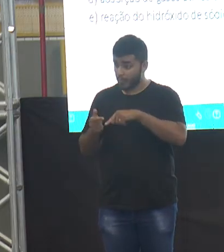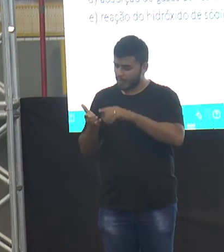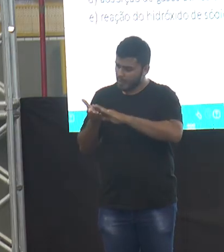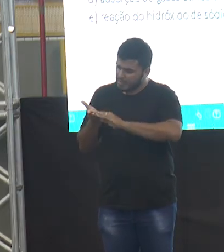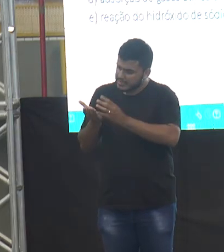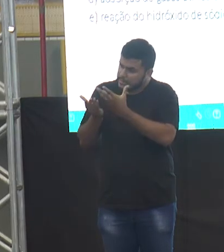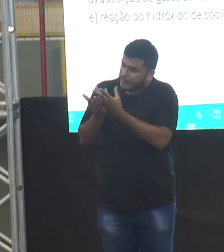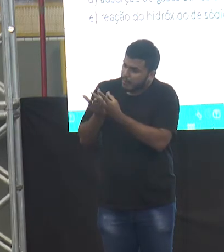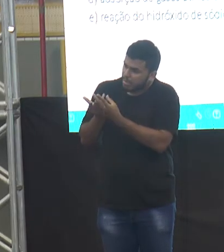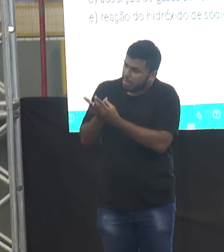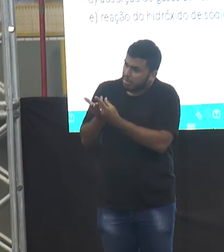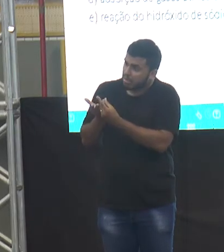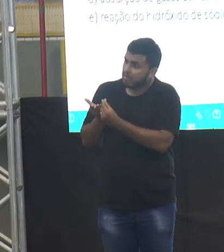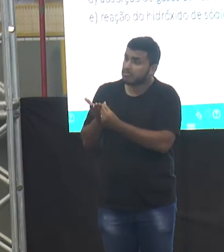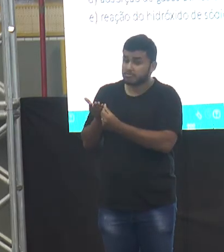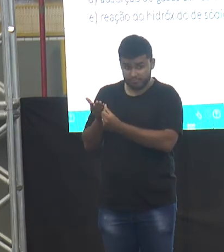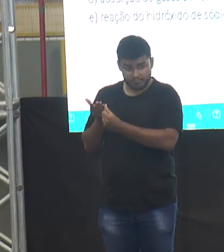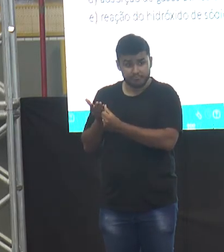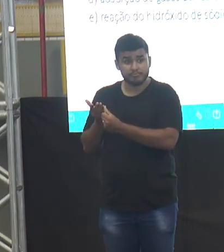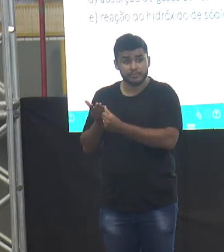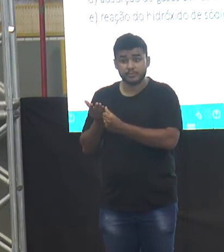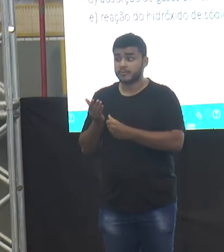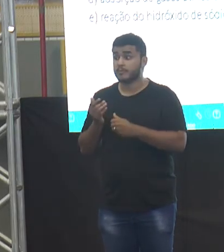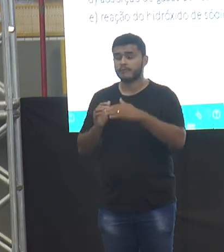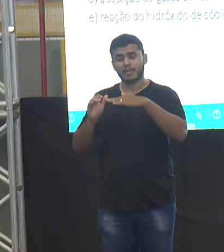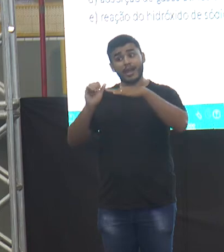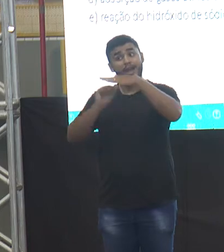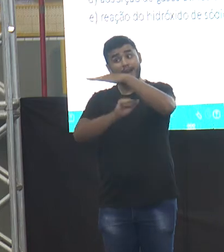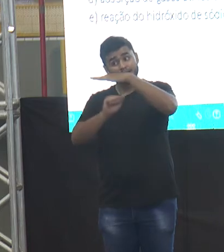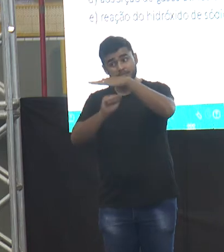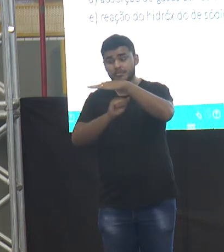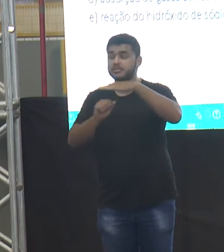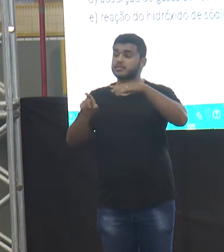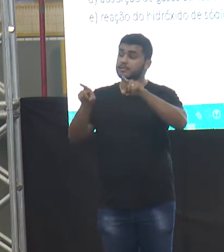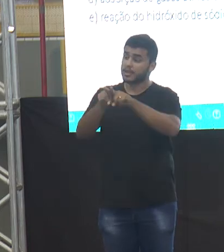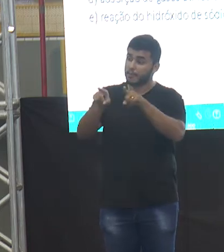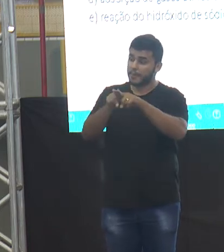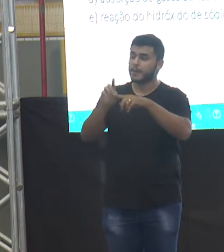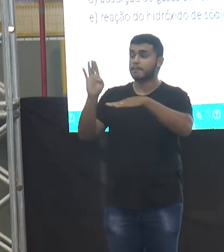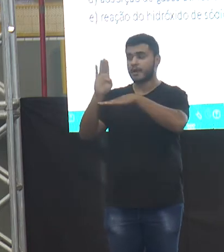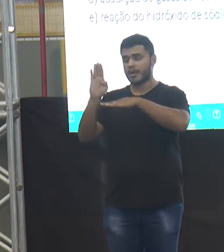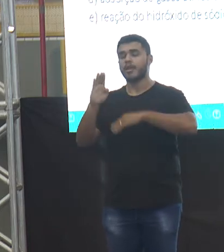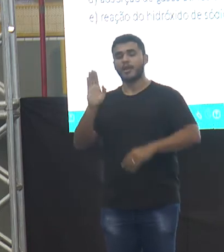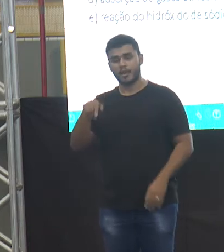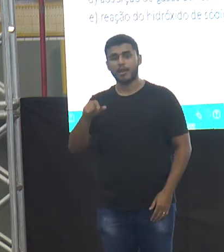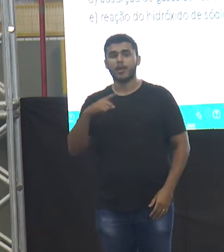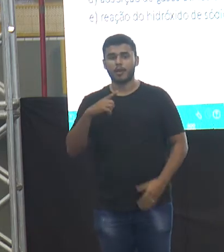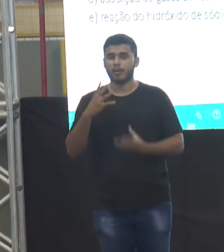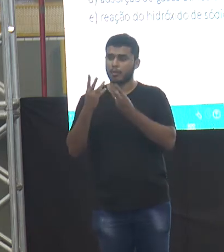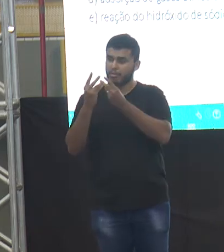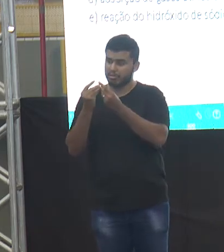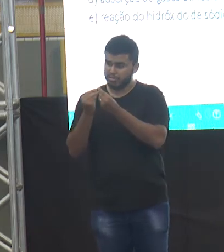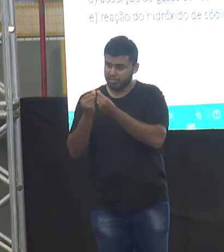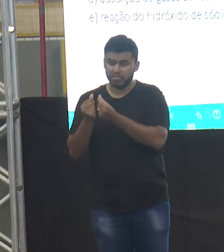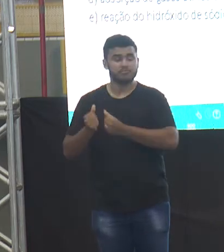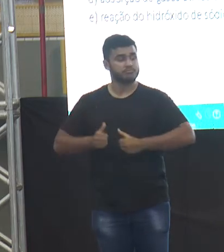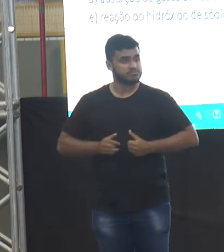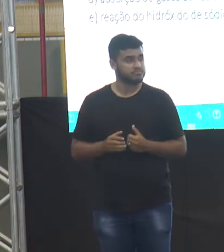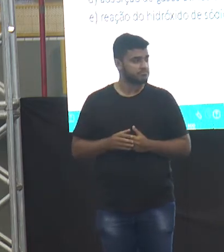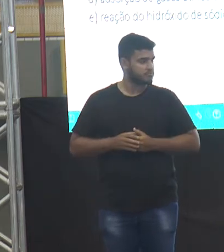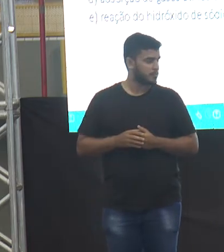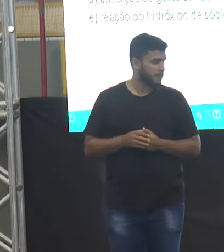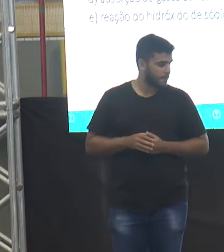corrosiva. Então, ácidos e bases são corrosivos, os dois. Vamos para frente?